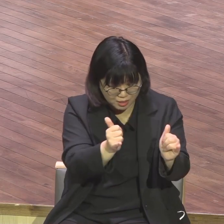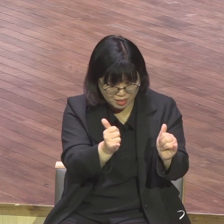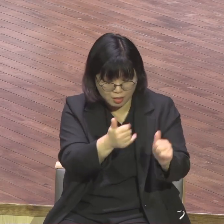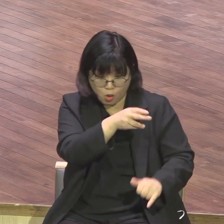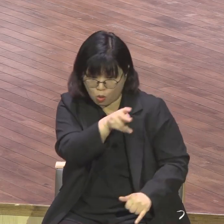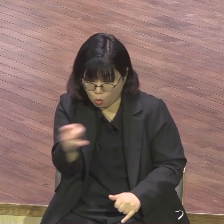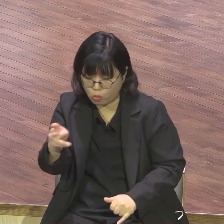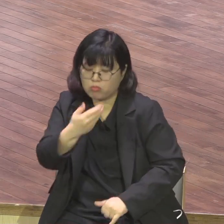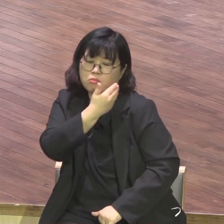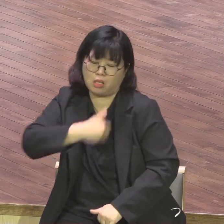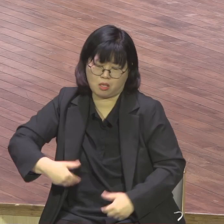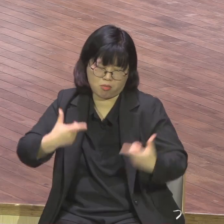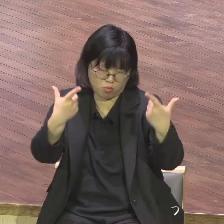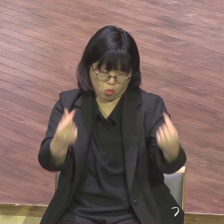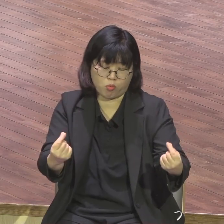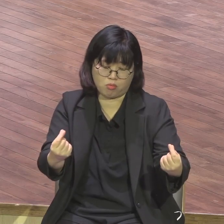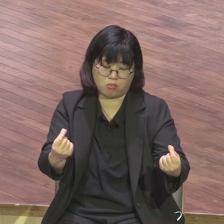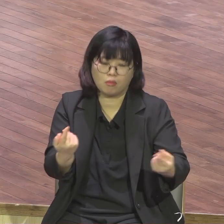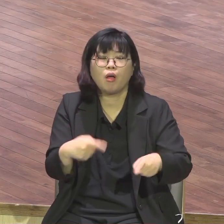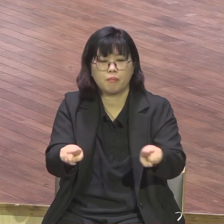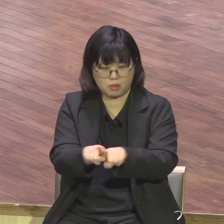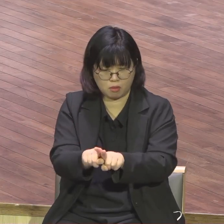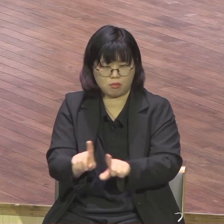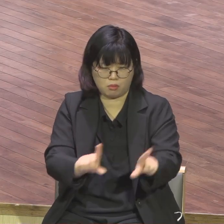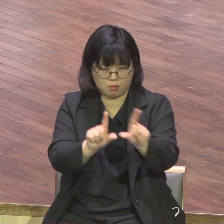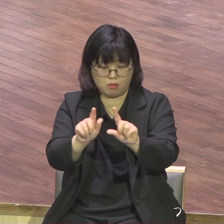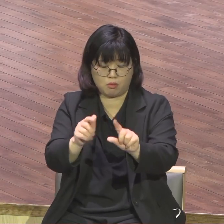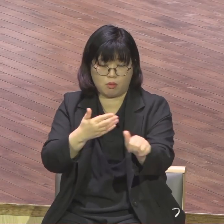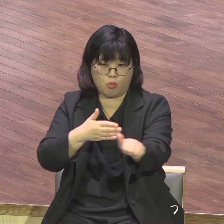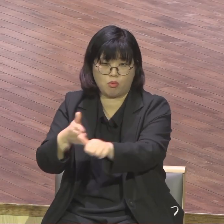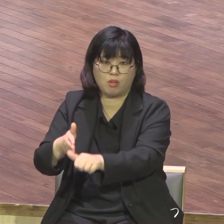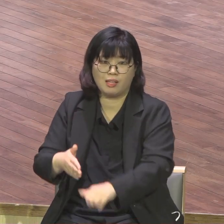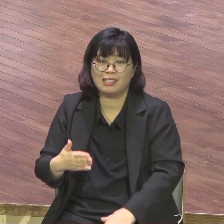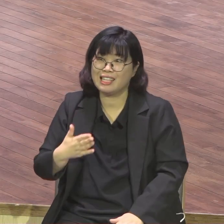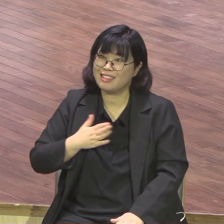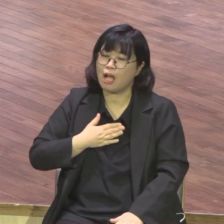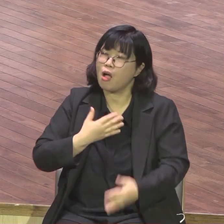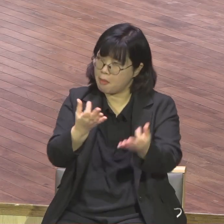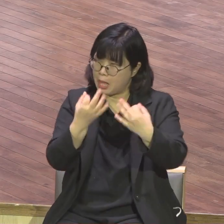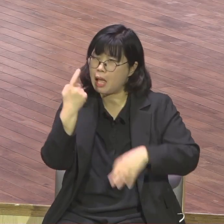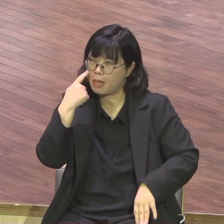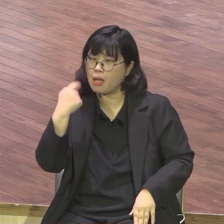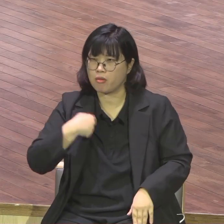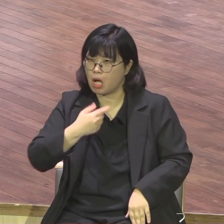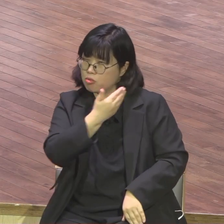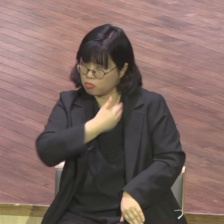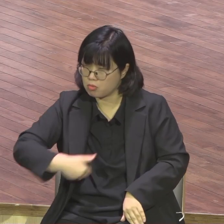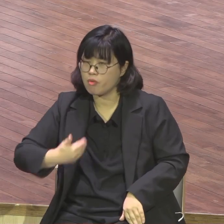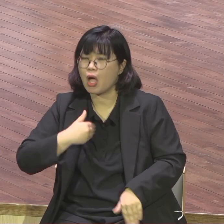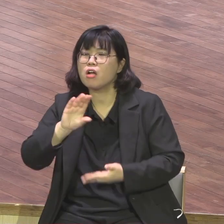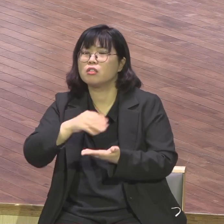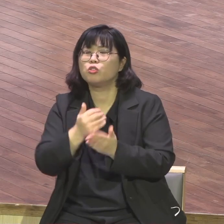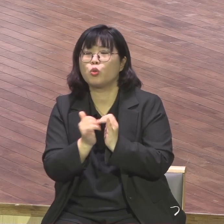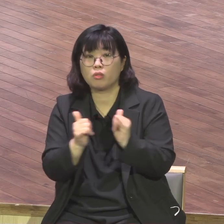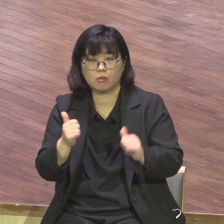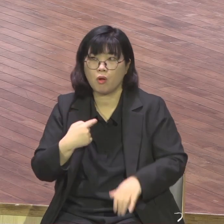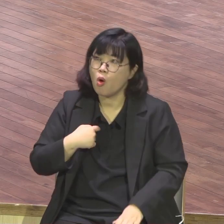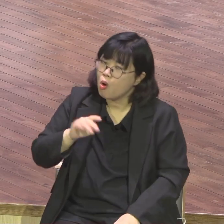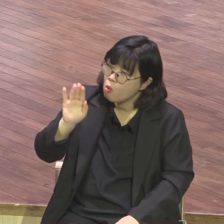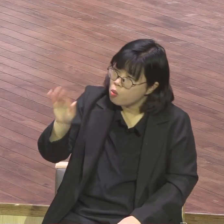여러분만 보면 보증수표라. 여러분만 다 말은 완전히 보증수표라 그냥. 말 한마디면